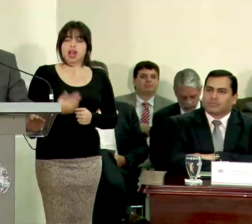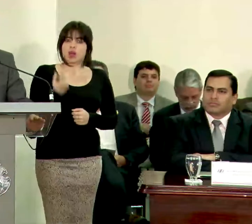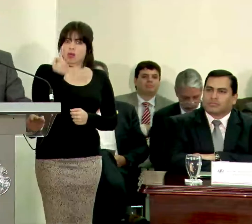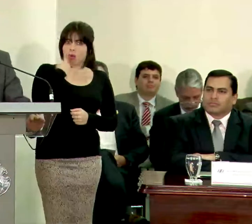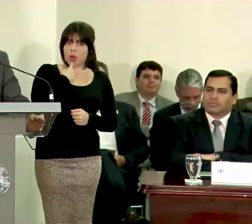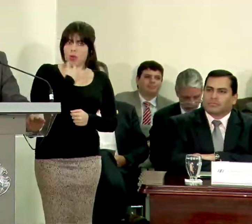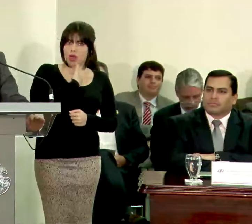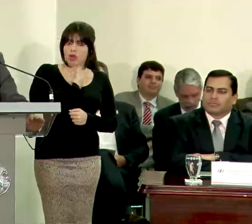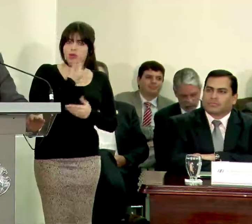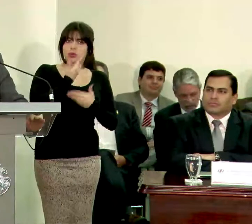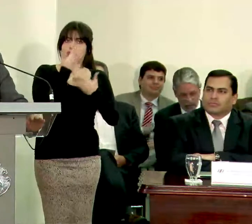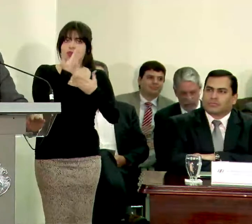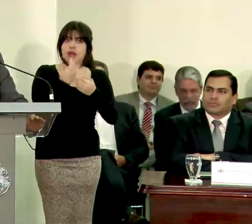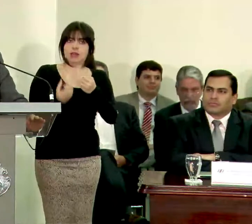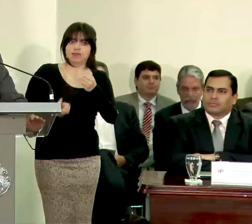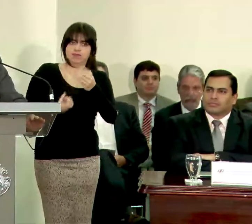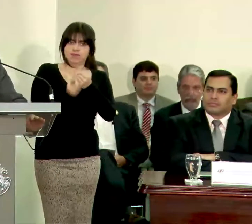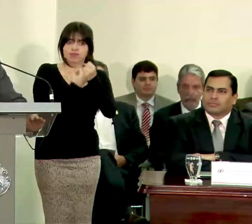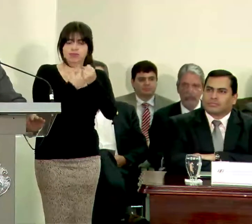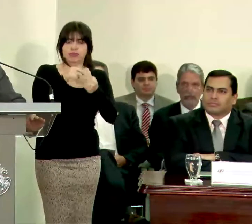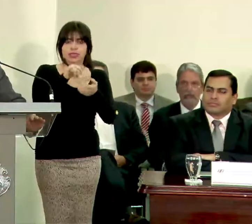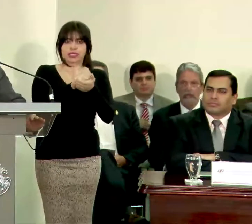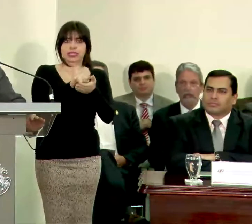obligación de dar un impulso